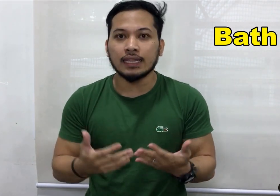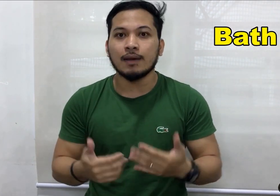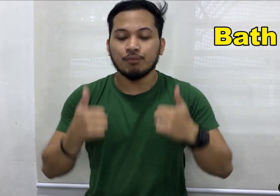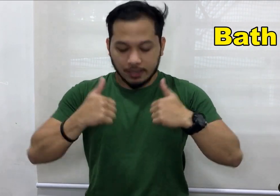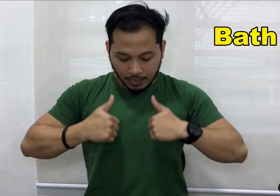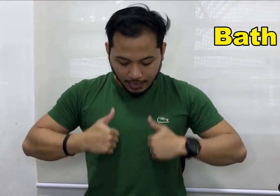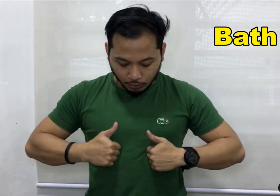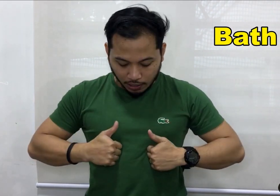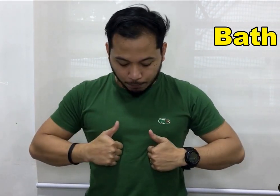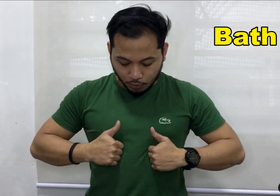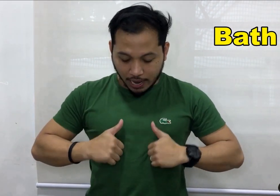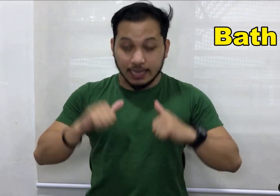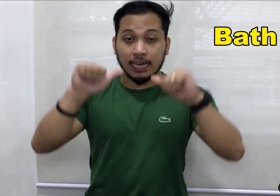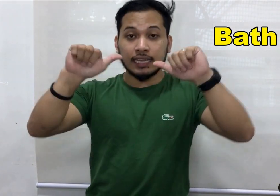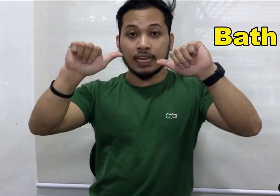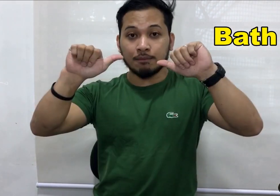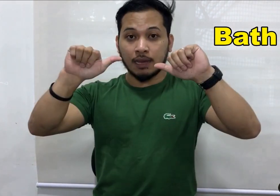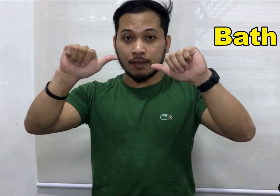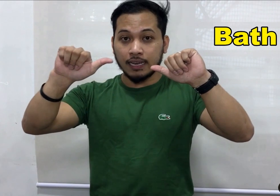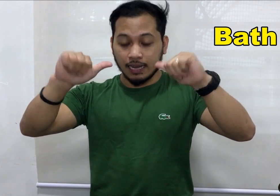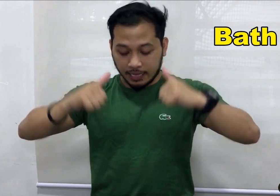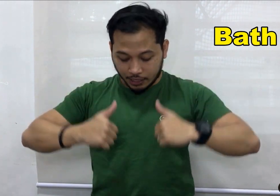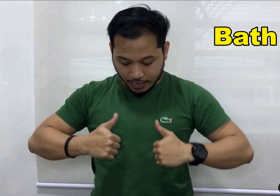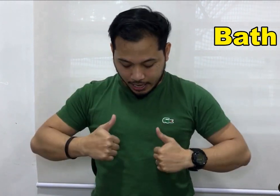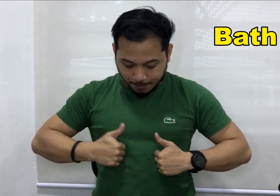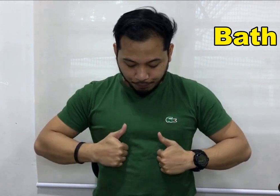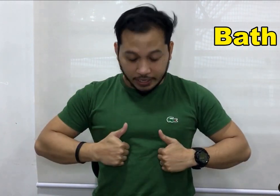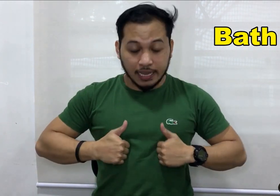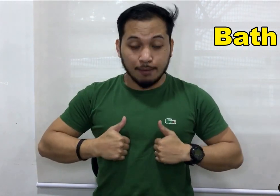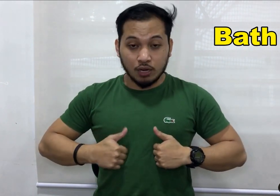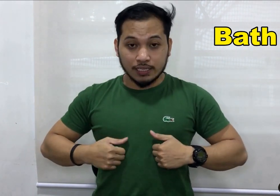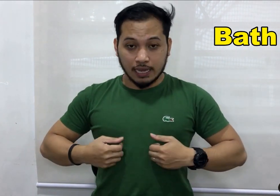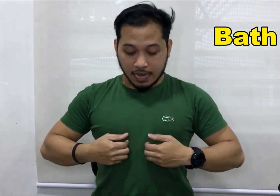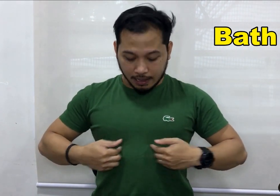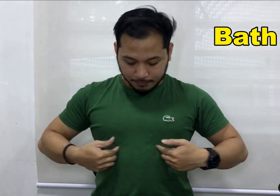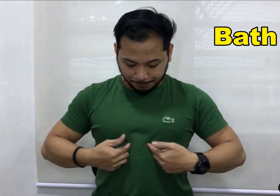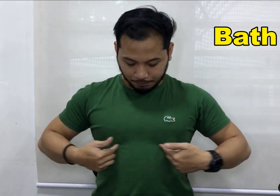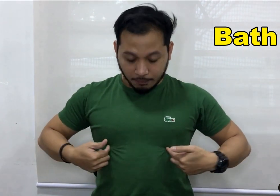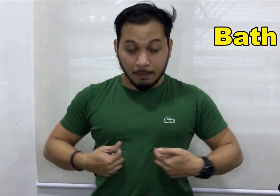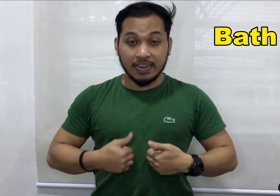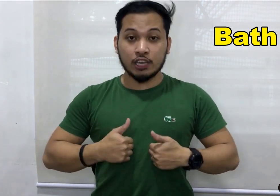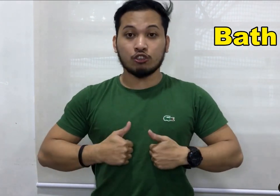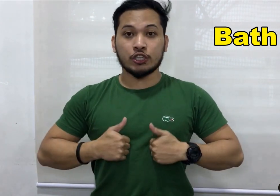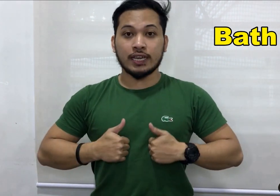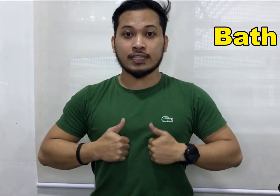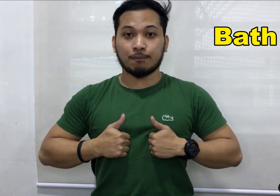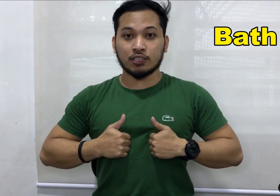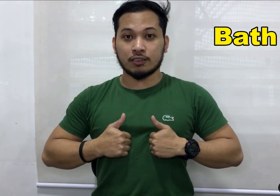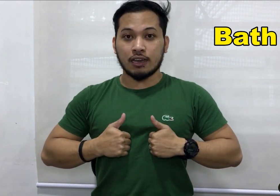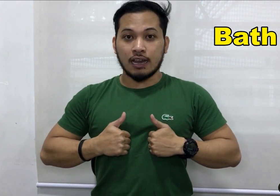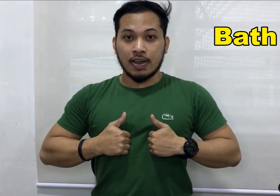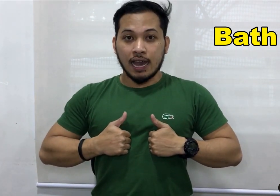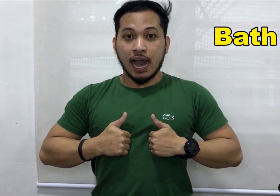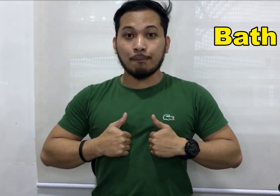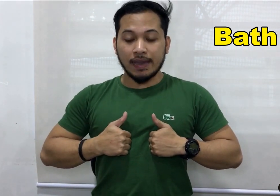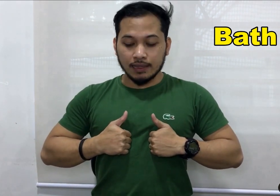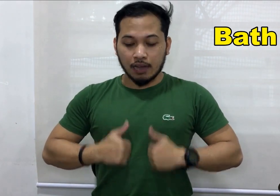bath. Nakaganto lang po yan. Naka-thumbs up ka, naka-letter A. Ilagay mo lang sa baba ng iyong chest, tapos up and